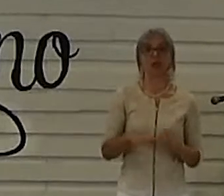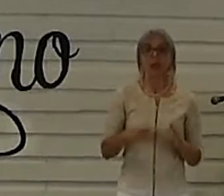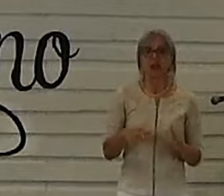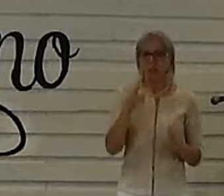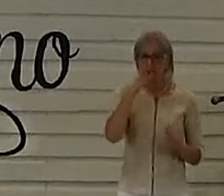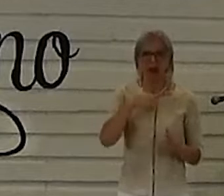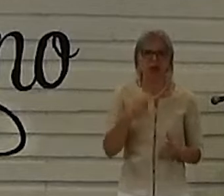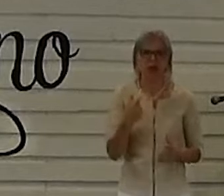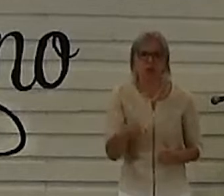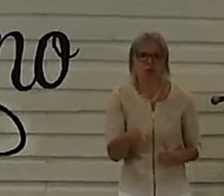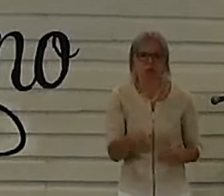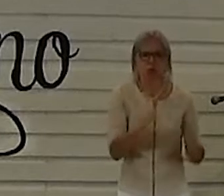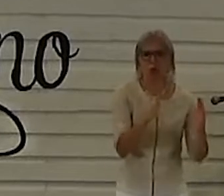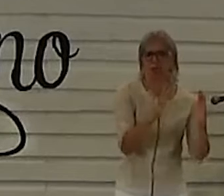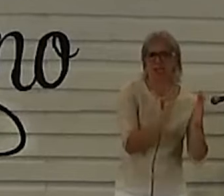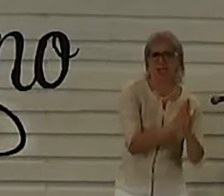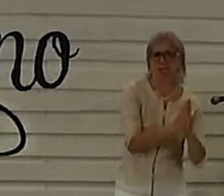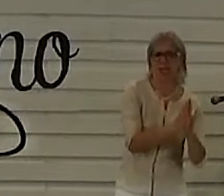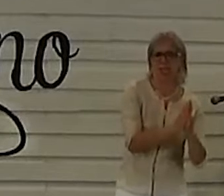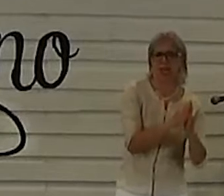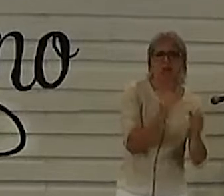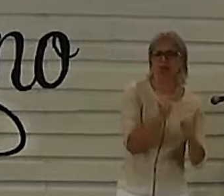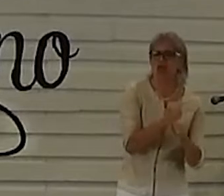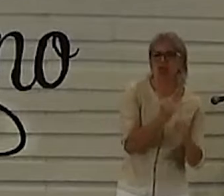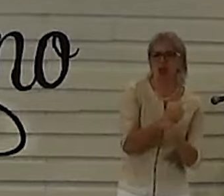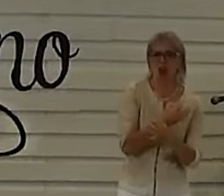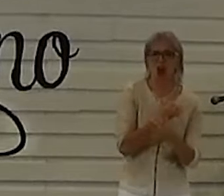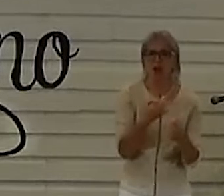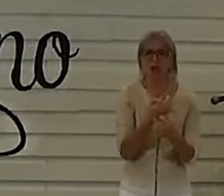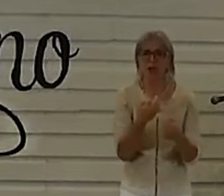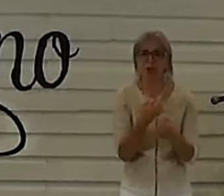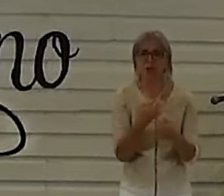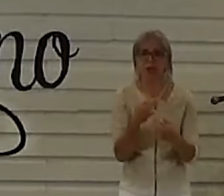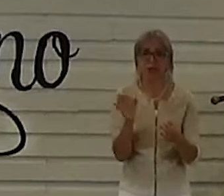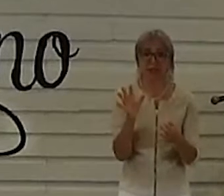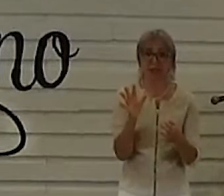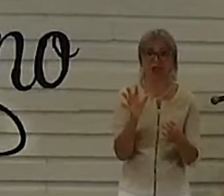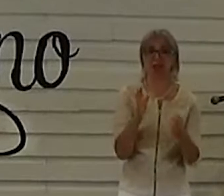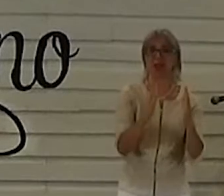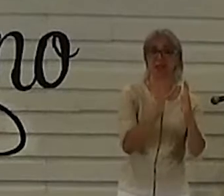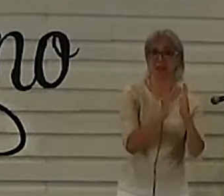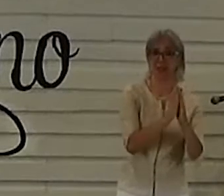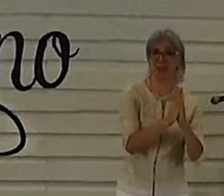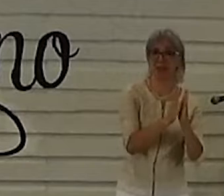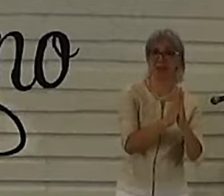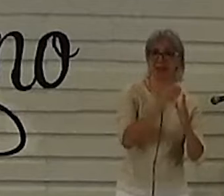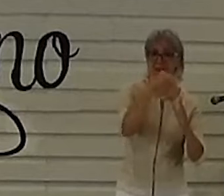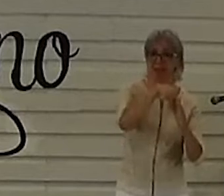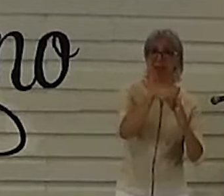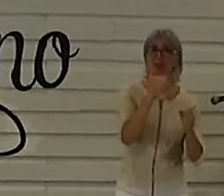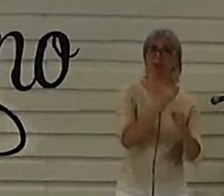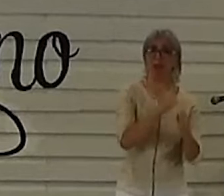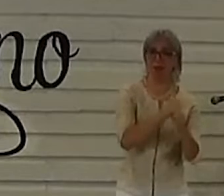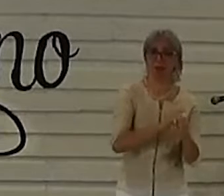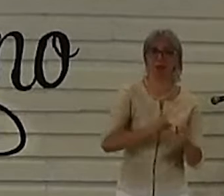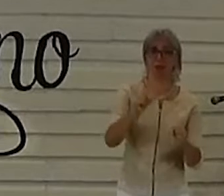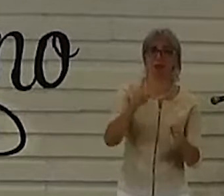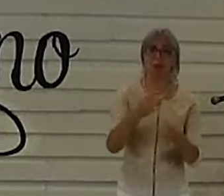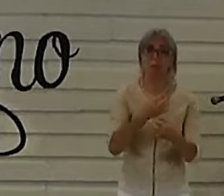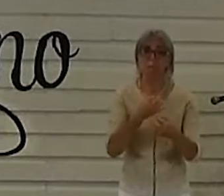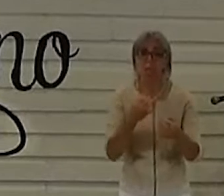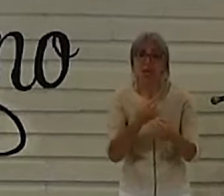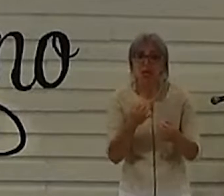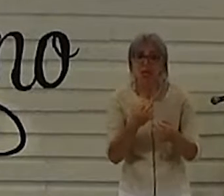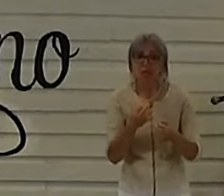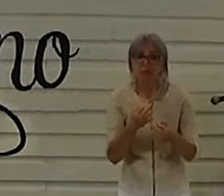facessimo la nostra parte, se noi veramente ci mettiamo insieme, qualcuno La sorella Ines, Maria, ieri